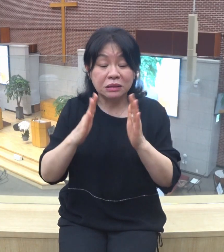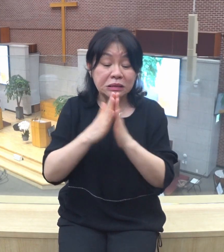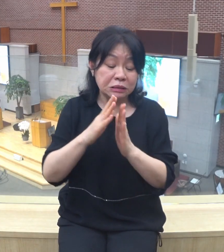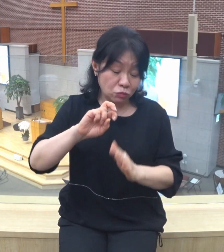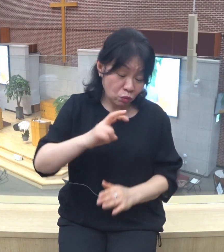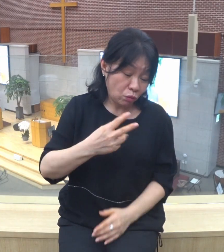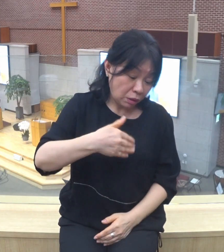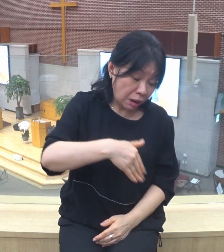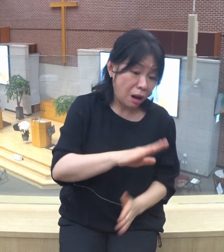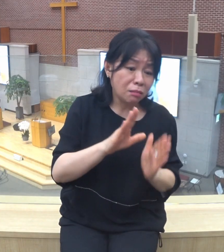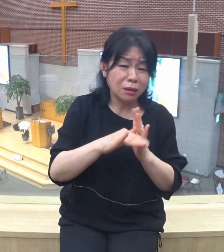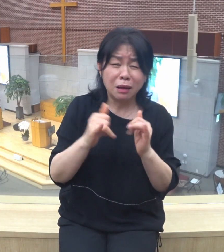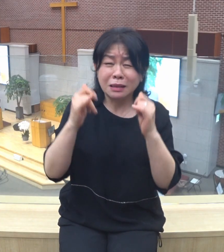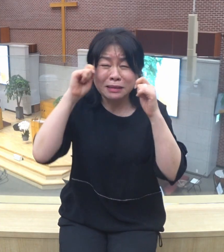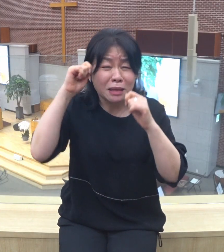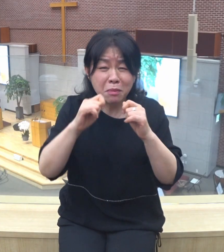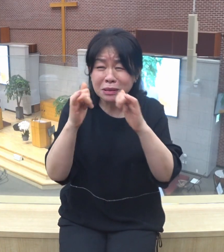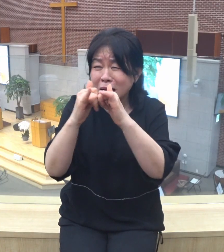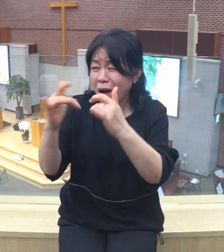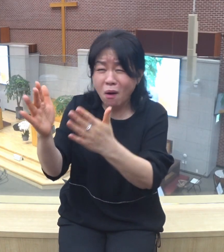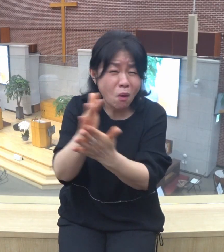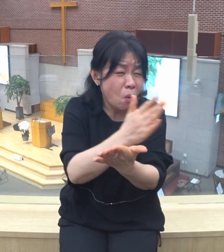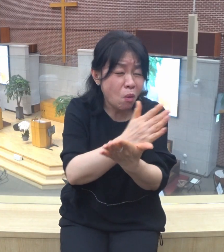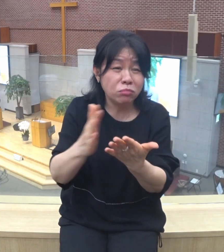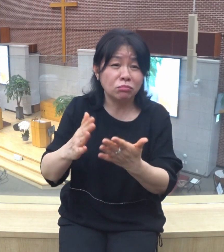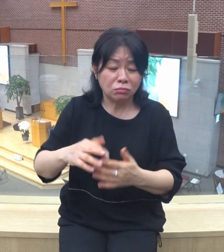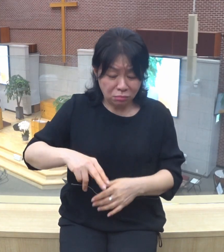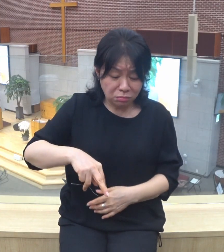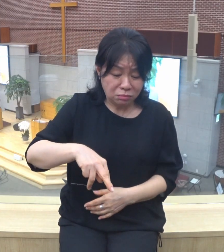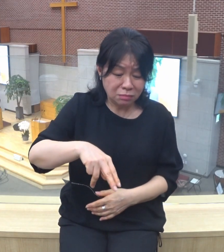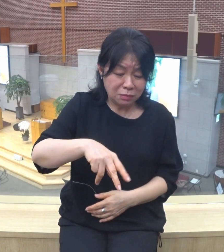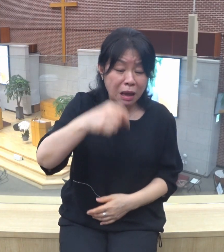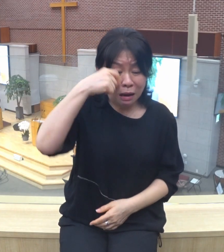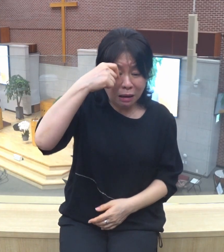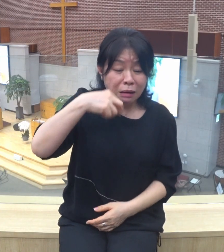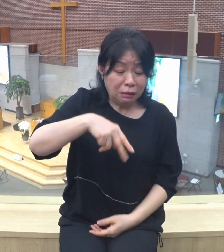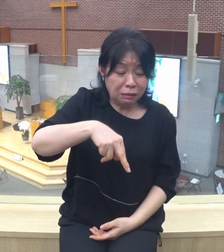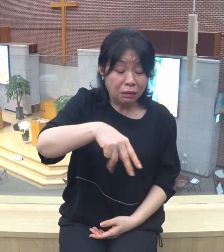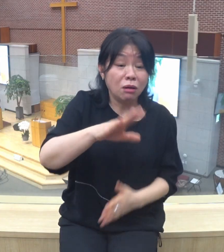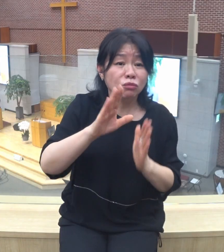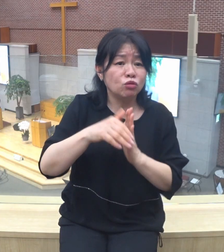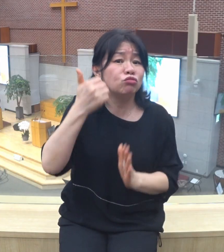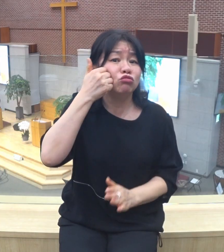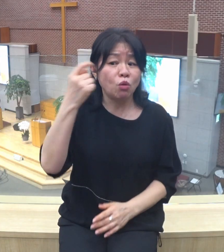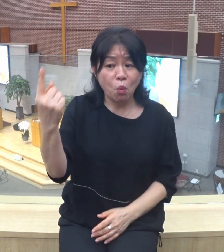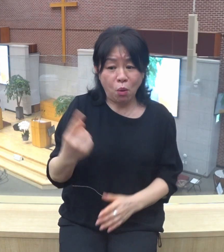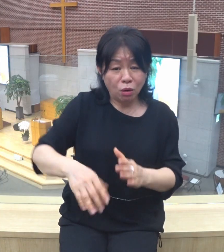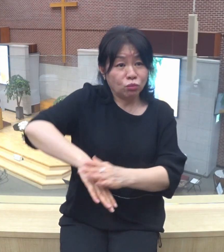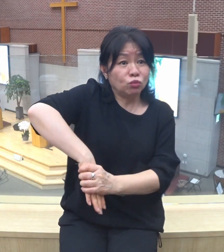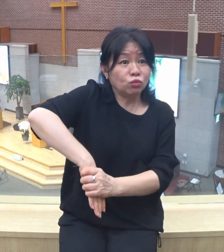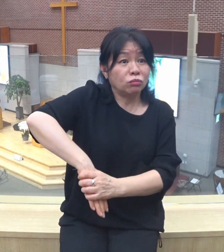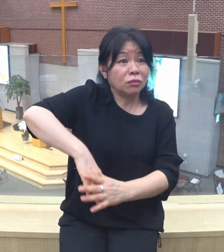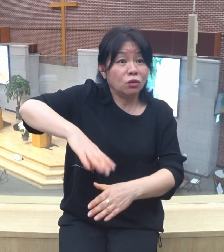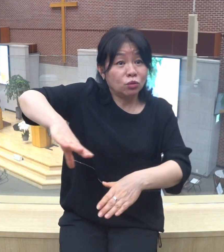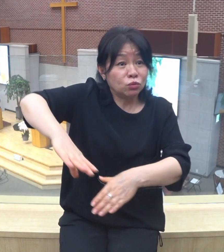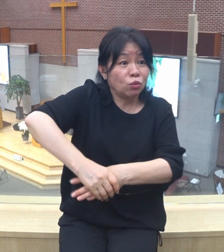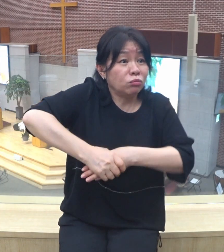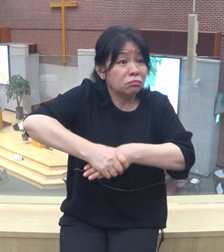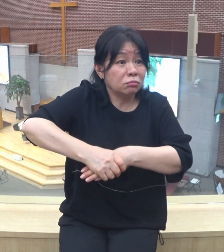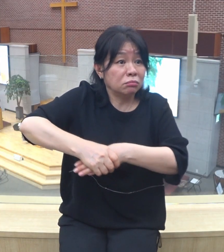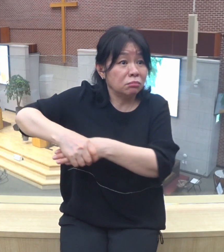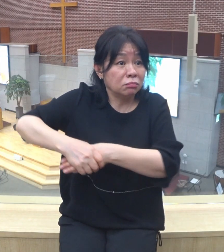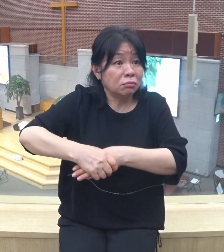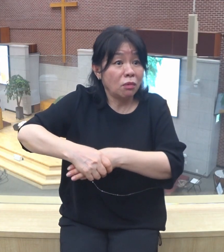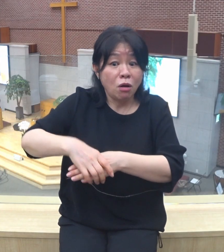것을 직감적으로 알 수 있었습니다. 그 순간 눈앞에 닥쳐진 상황, 아픔, 두려움이 아무것도 생각나지